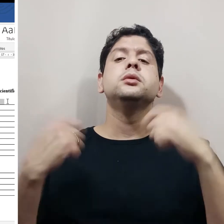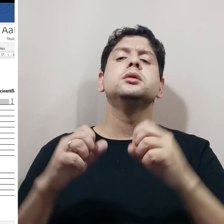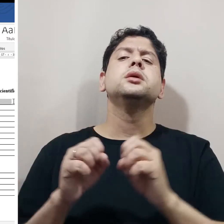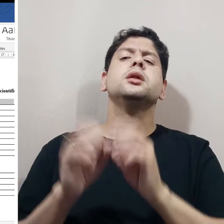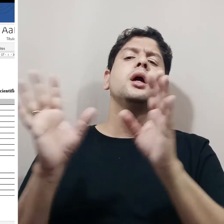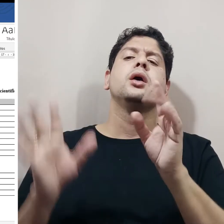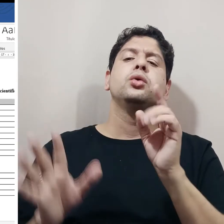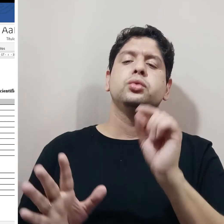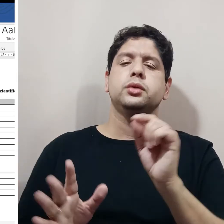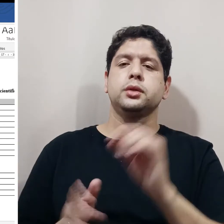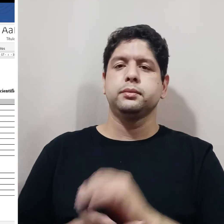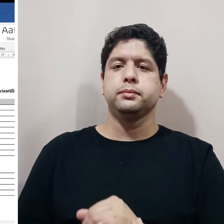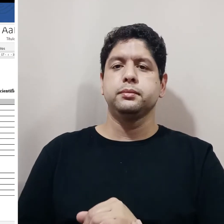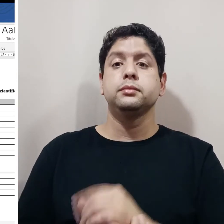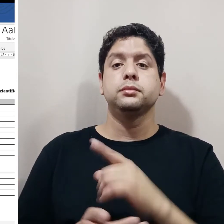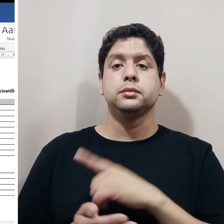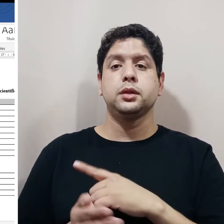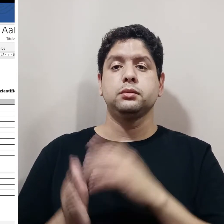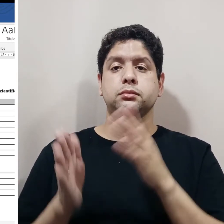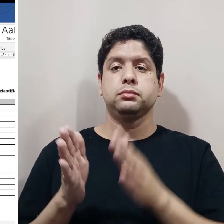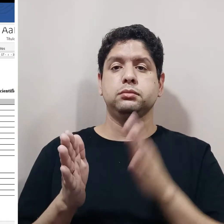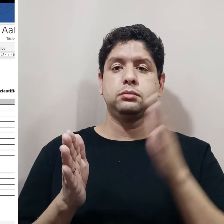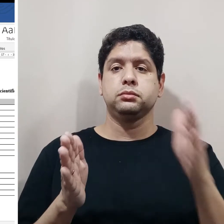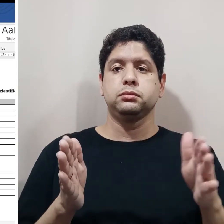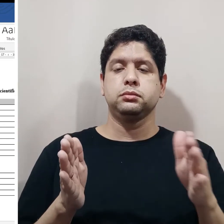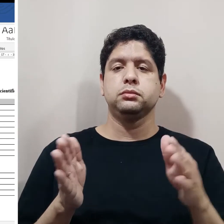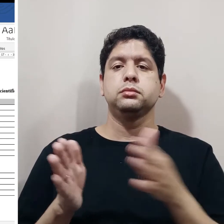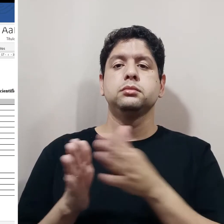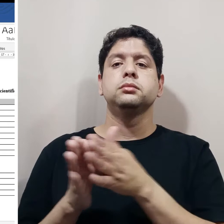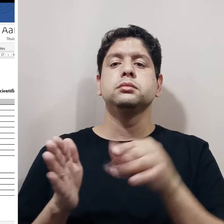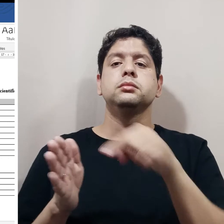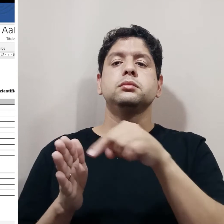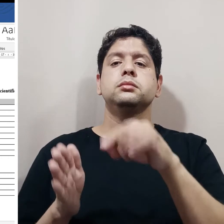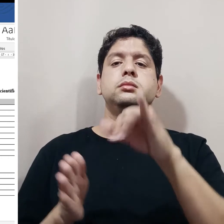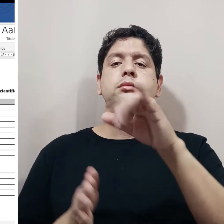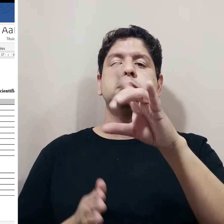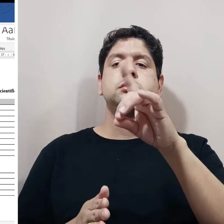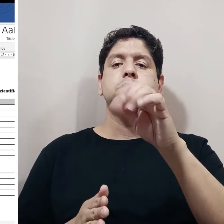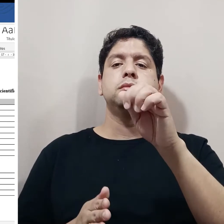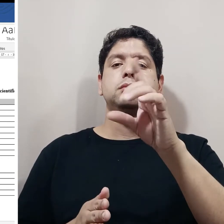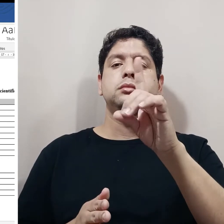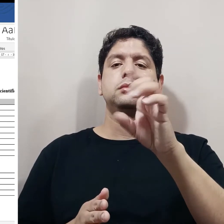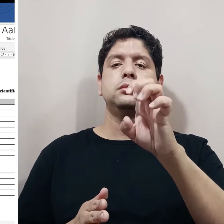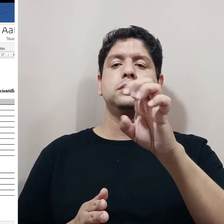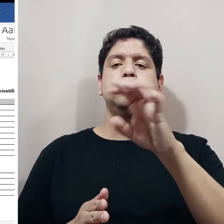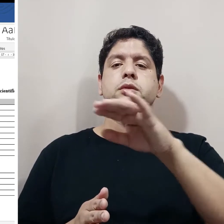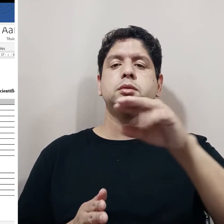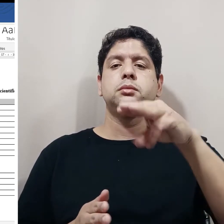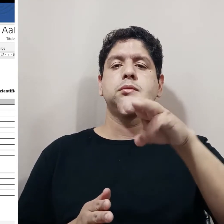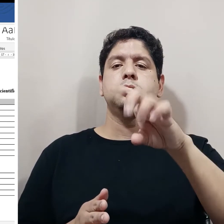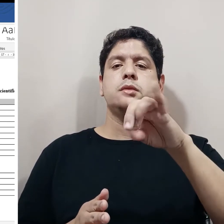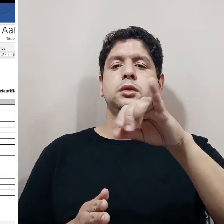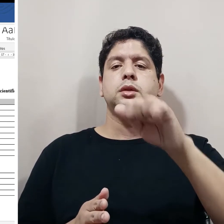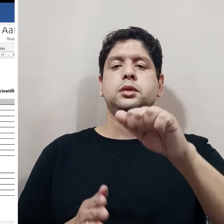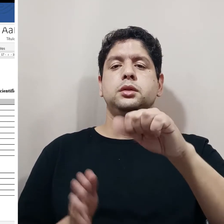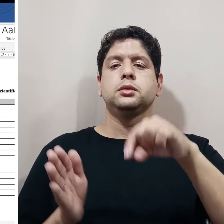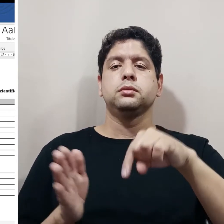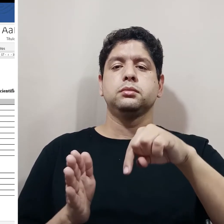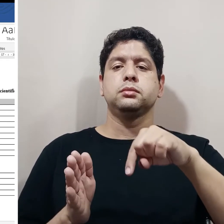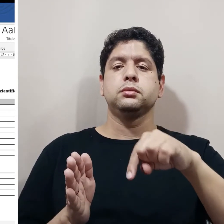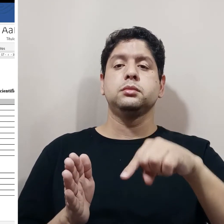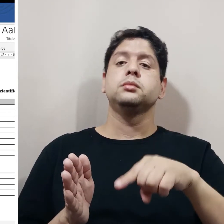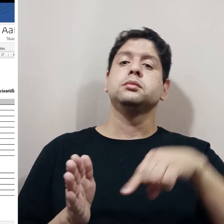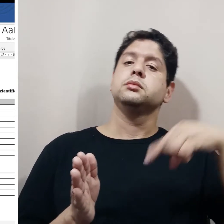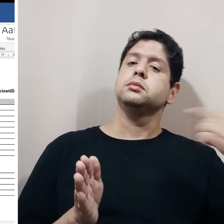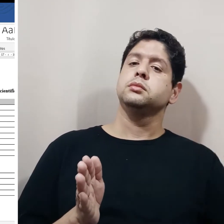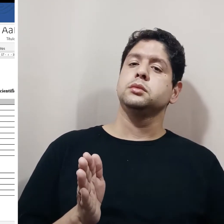anterior ao Renascimento. Na verdade, o Renascimento, vamos deixar claro isso, ele está entre dois